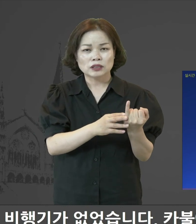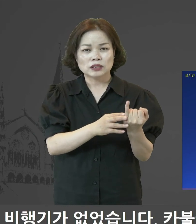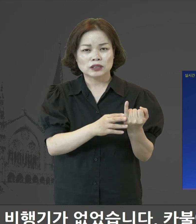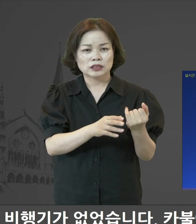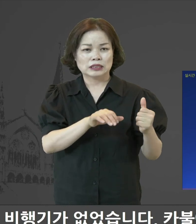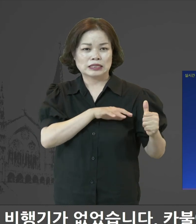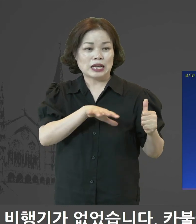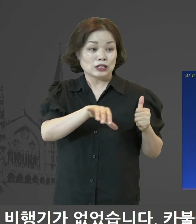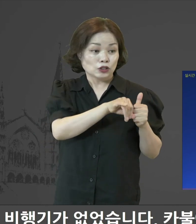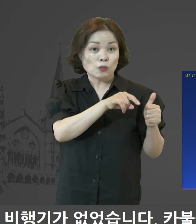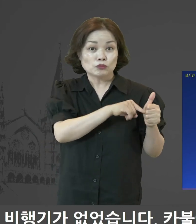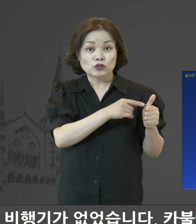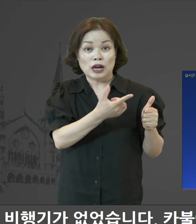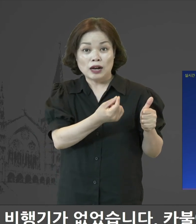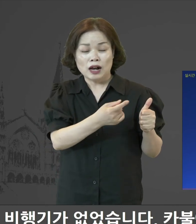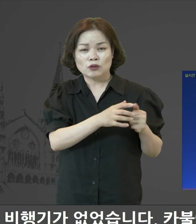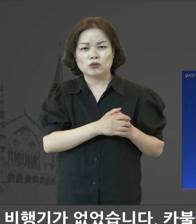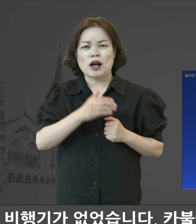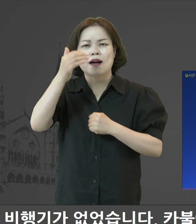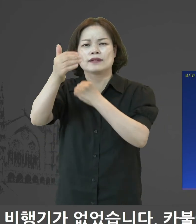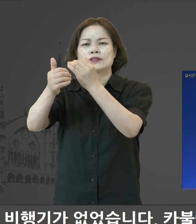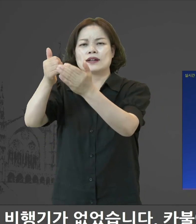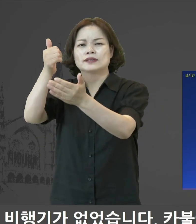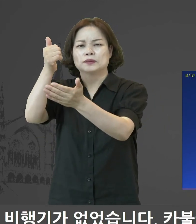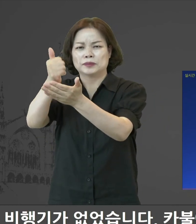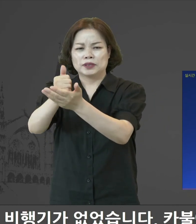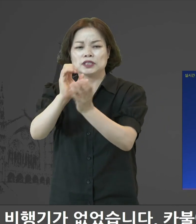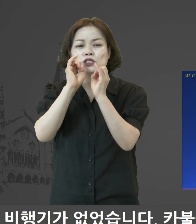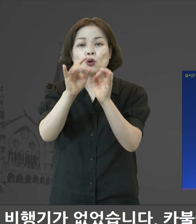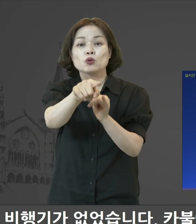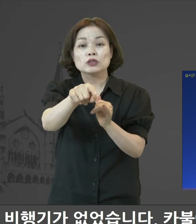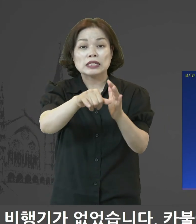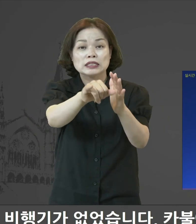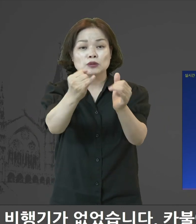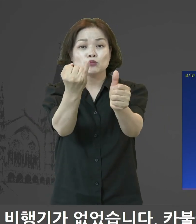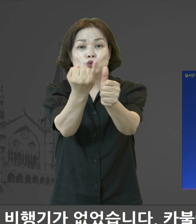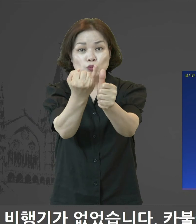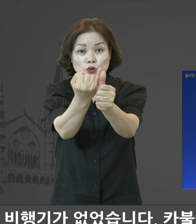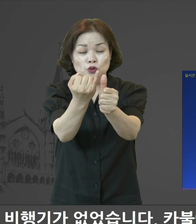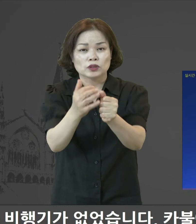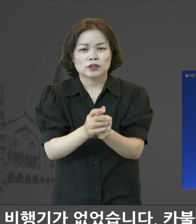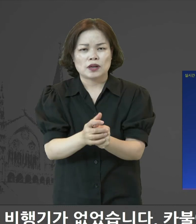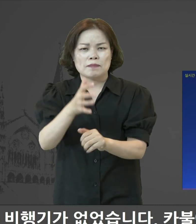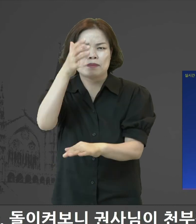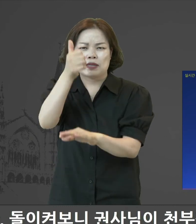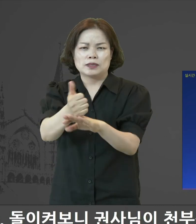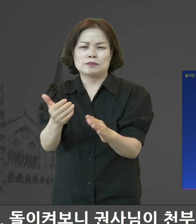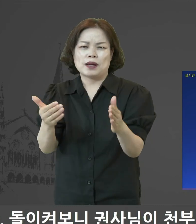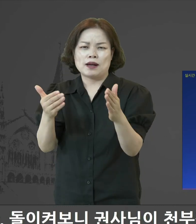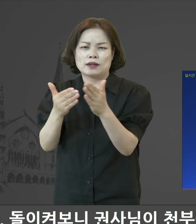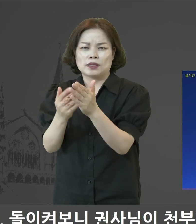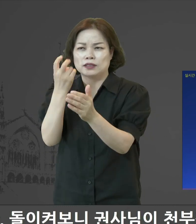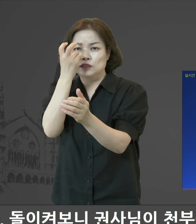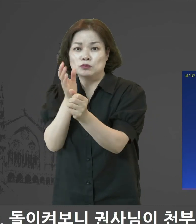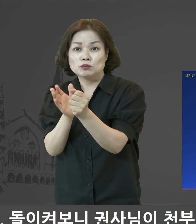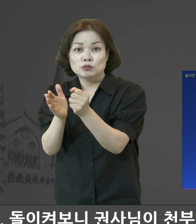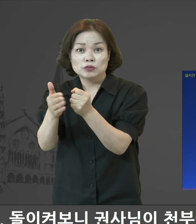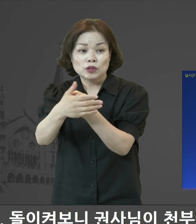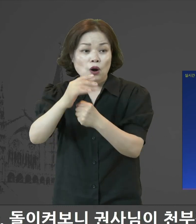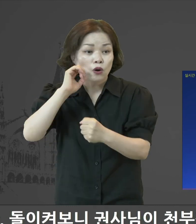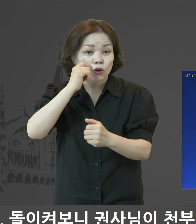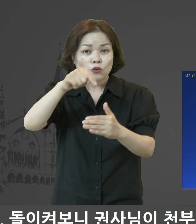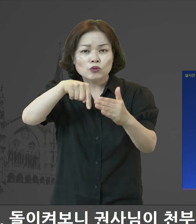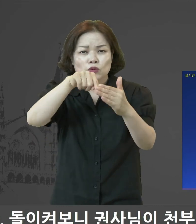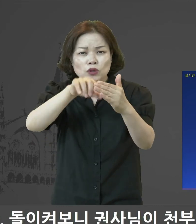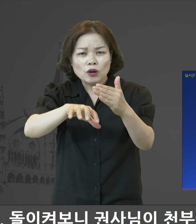같고 이 하나님이 이 선교사님 부부를 마지막까지 이렇게 있으시다가 그 어려움에서